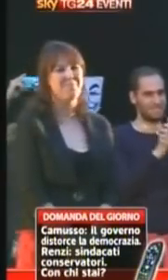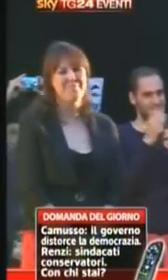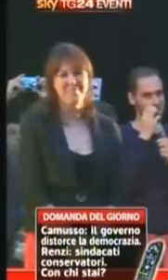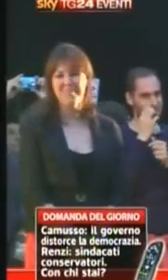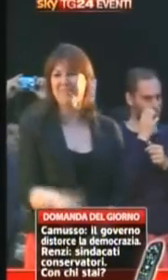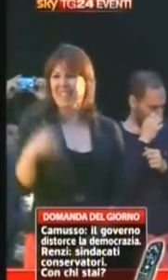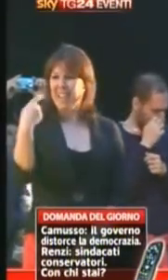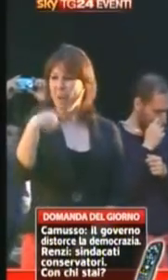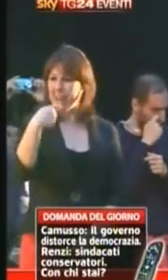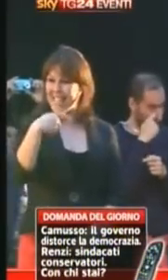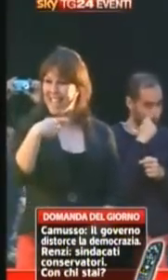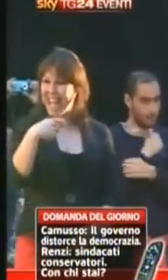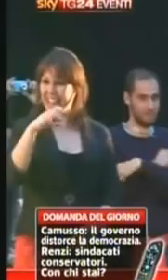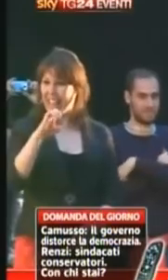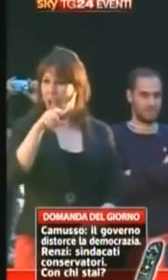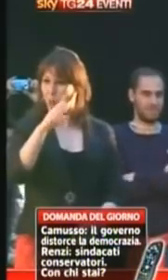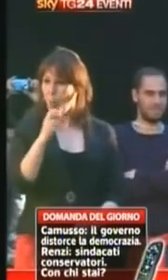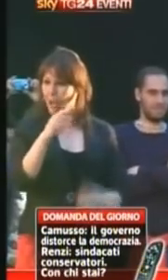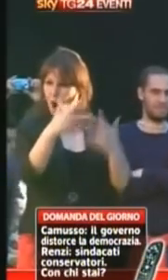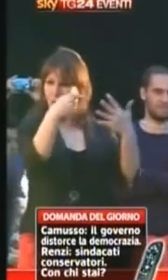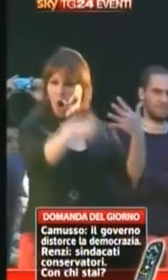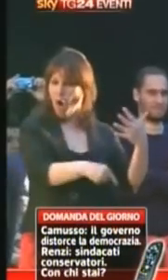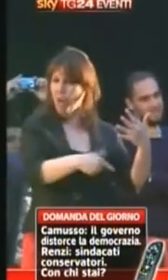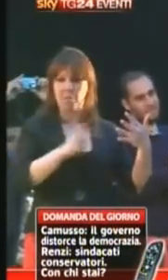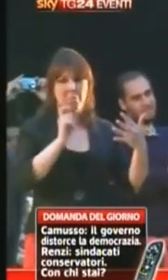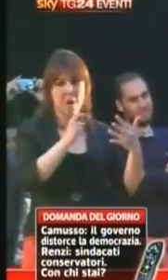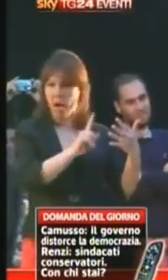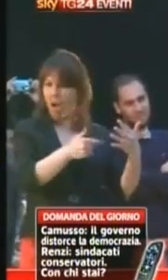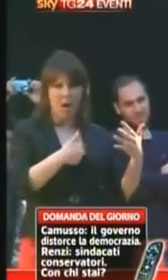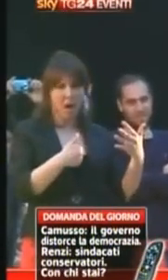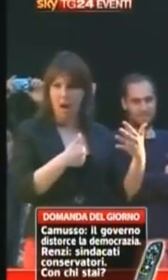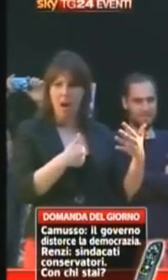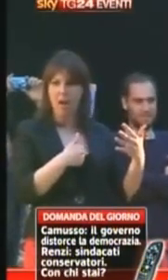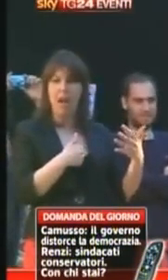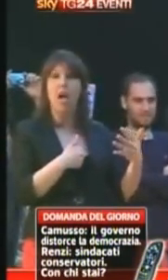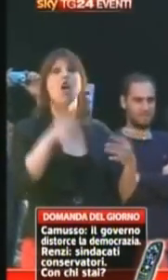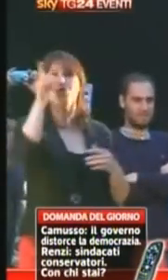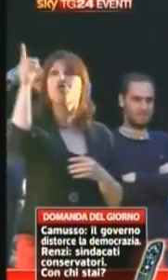il presidente dell'Ecuador, non l'ha pagato col fondo monetario, non l'ha pagato un sacco di nazioni,